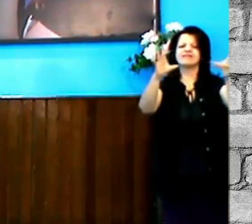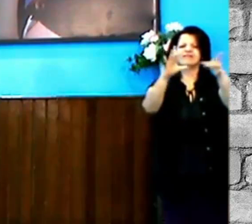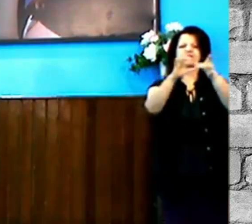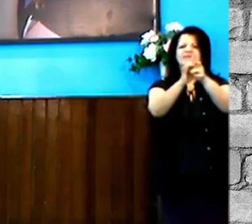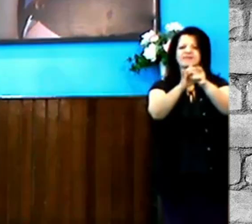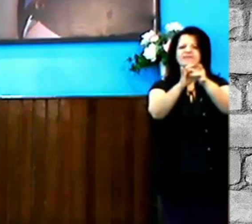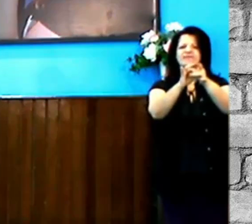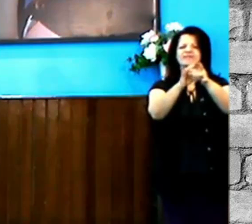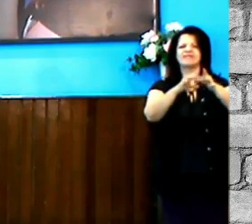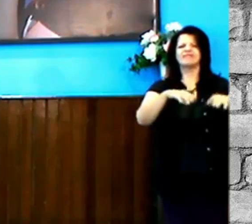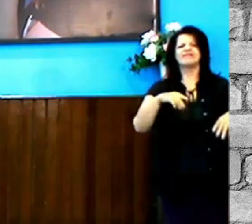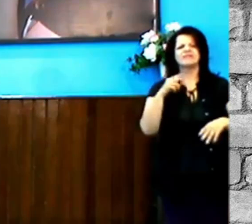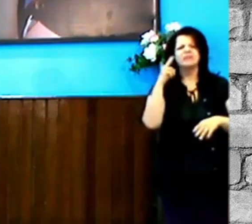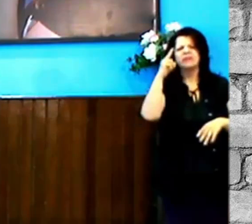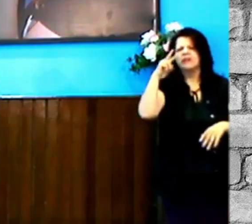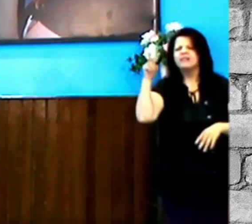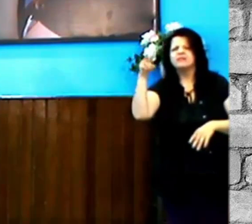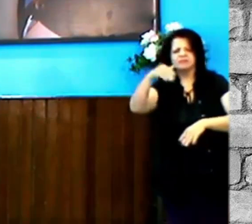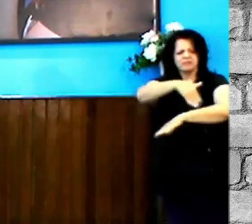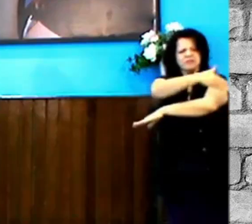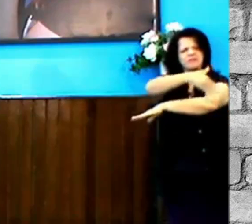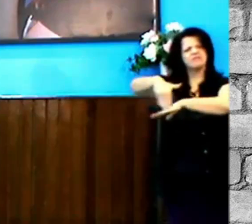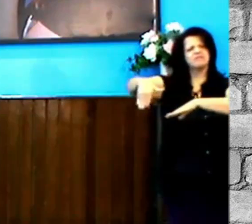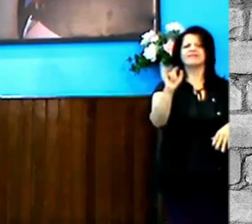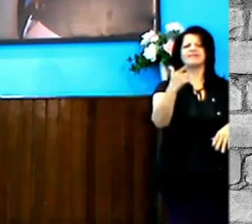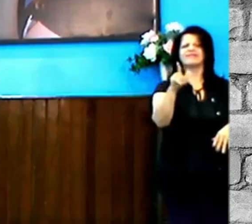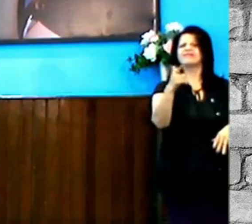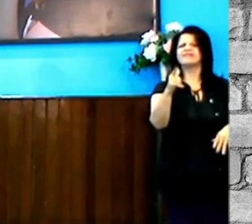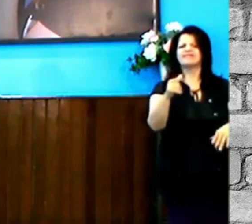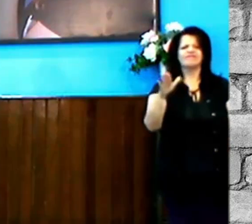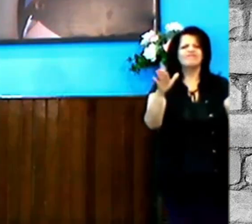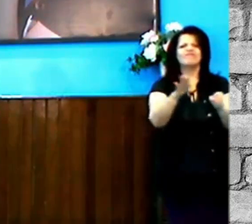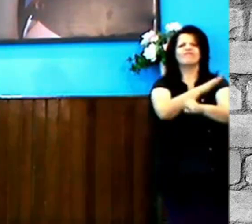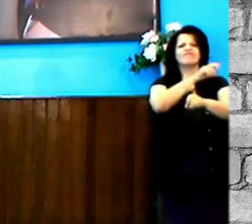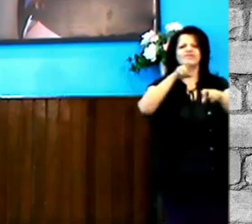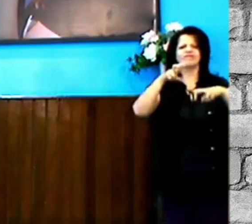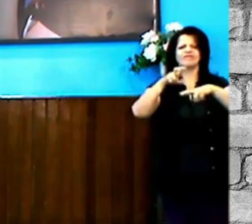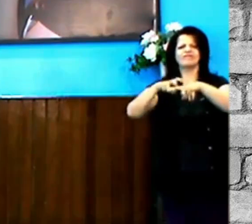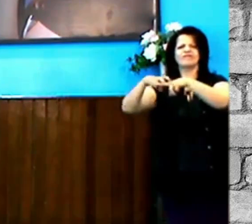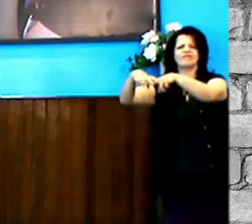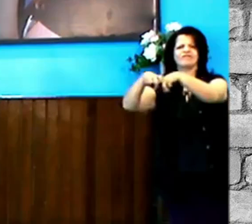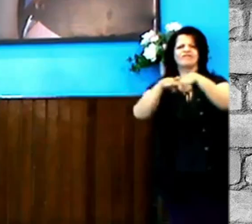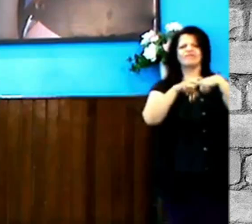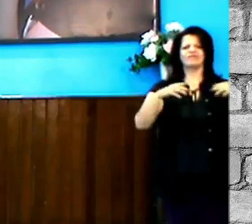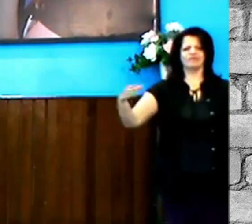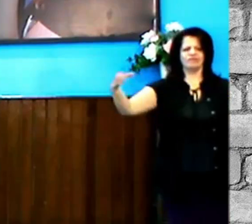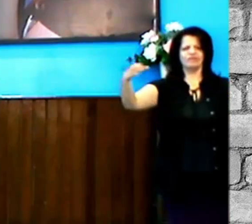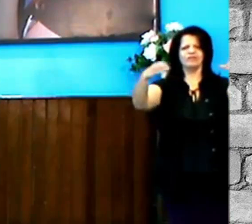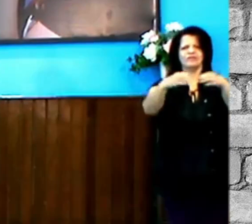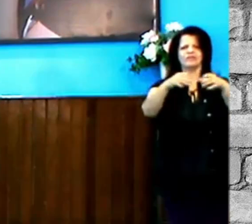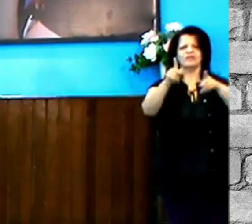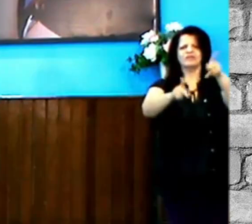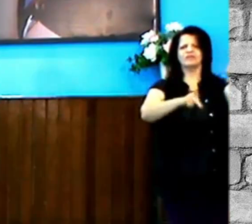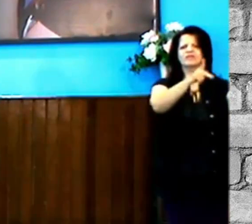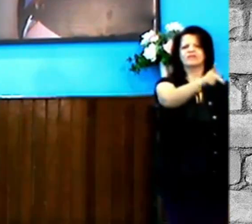movimentação de autoridades, guardas. Esse é o motivo pelo qual os nossos bancos aqui, na verdade, estão com muito poucas pessoas, diferente do que nós